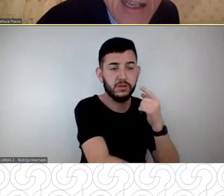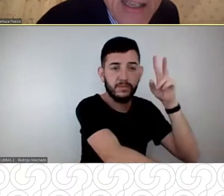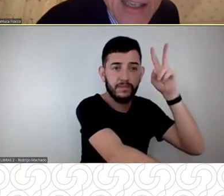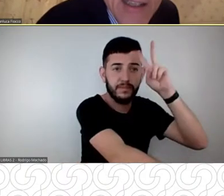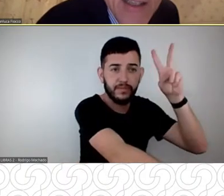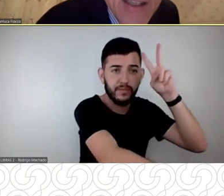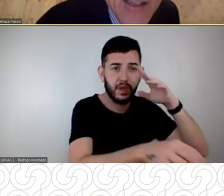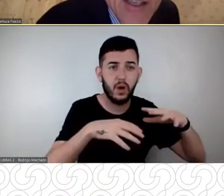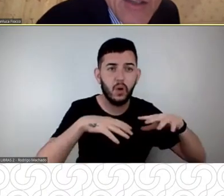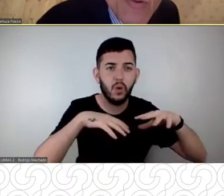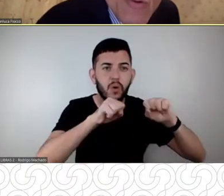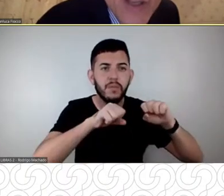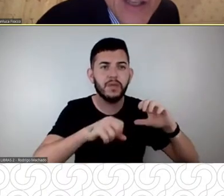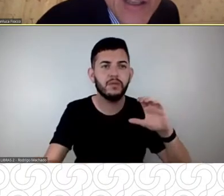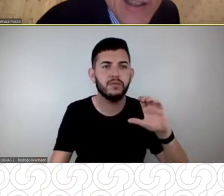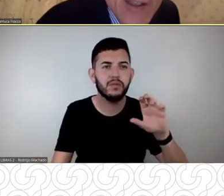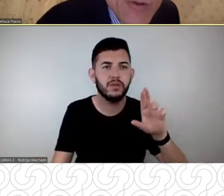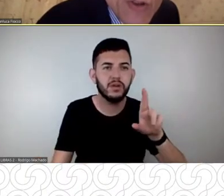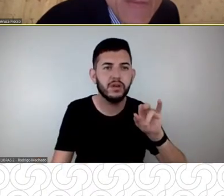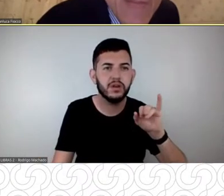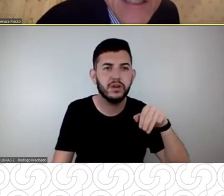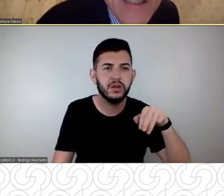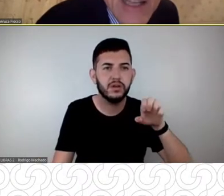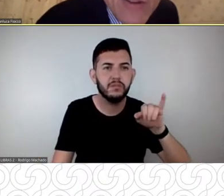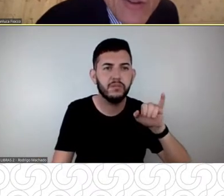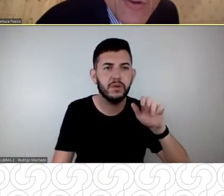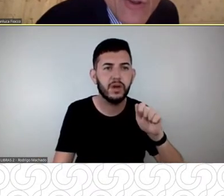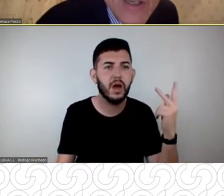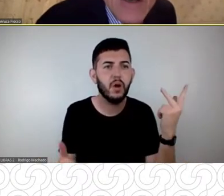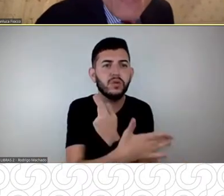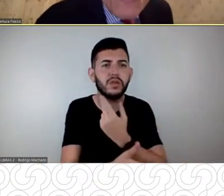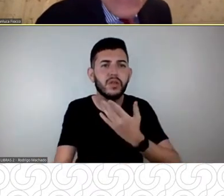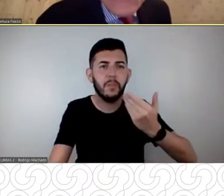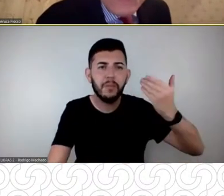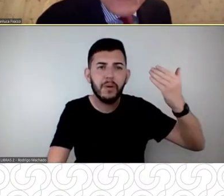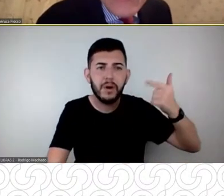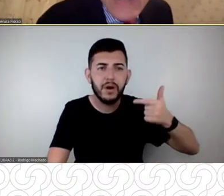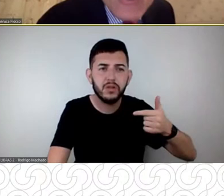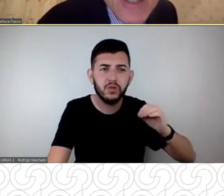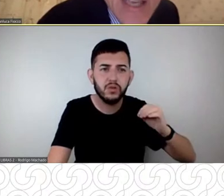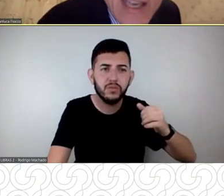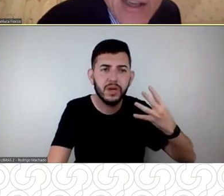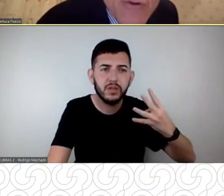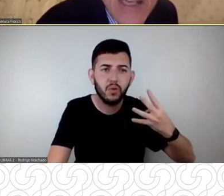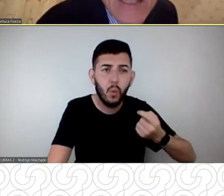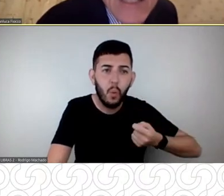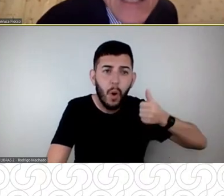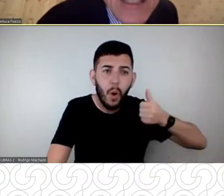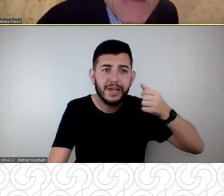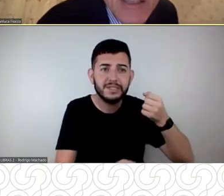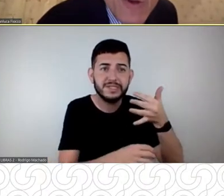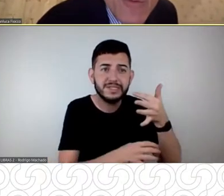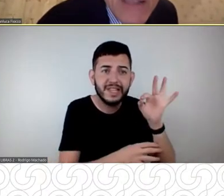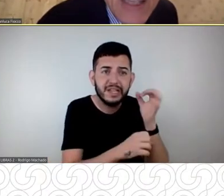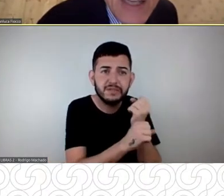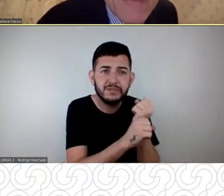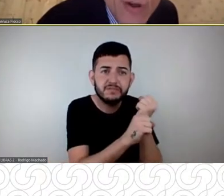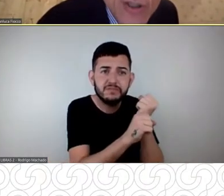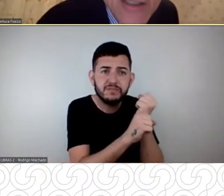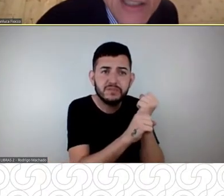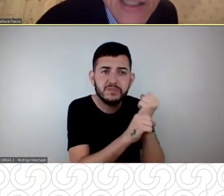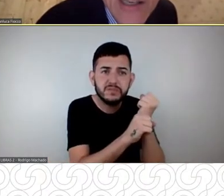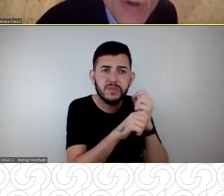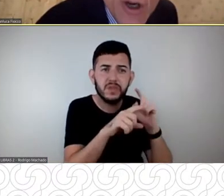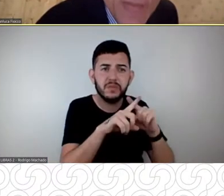foi em 2014, e já se passaram quase 10 anos, e não houve em nenhum momento, nesses